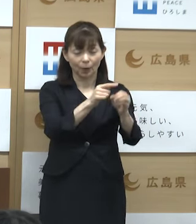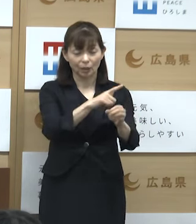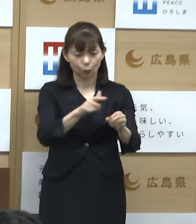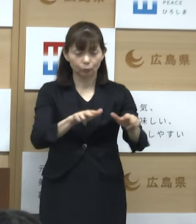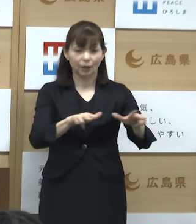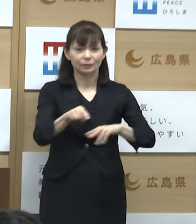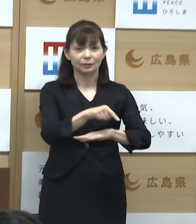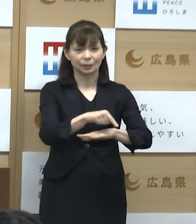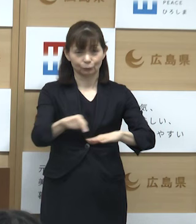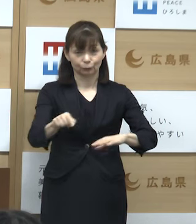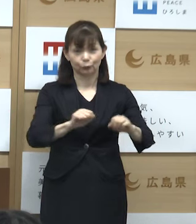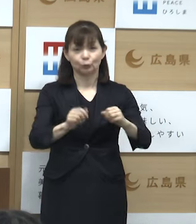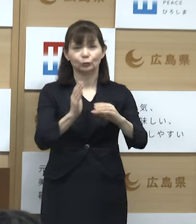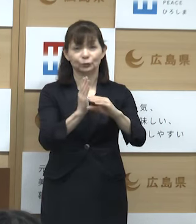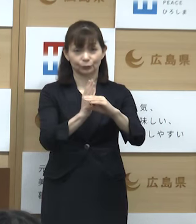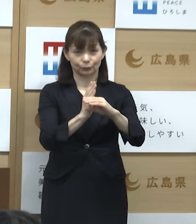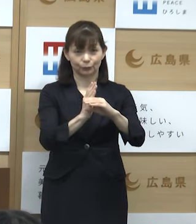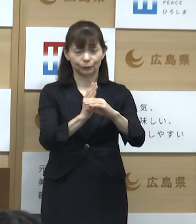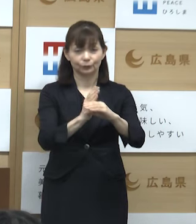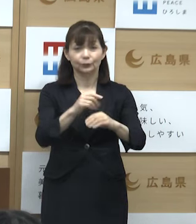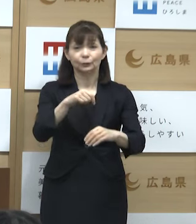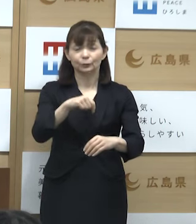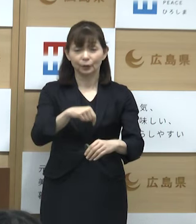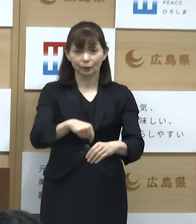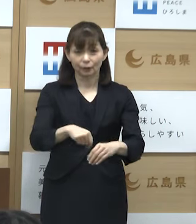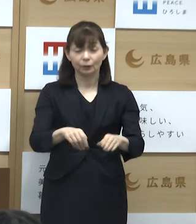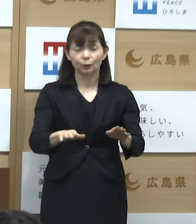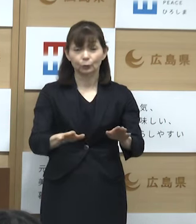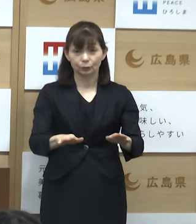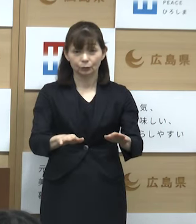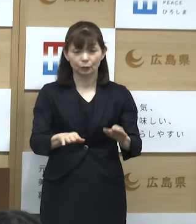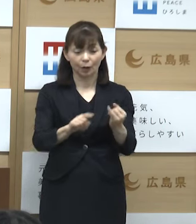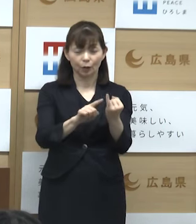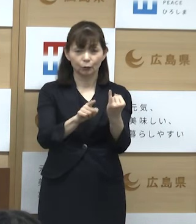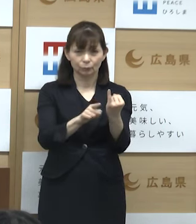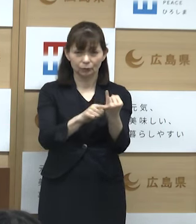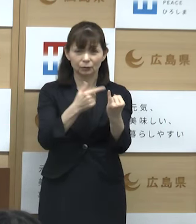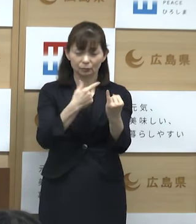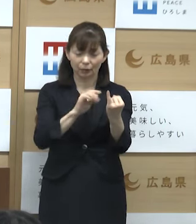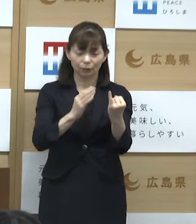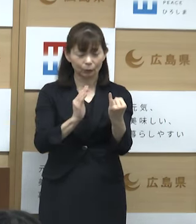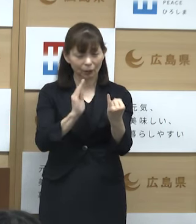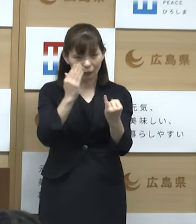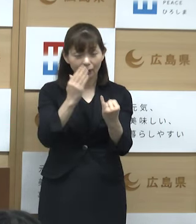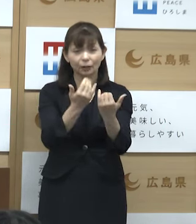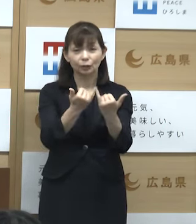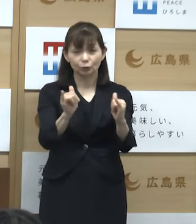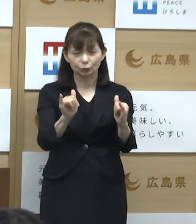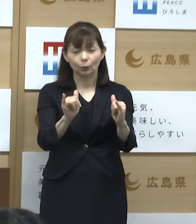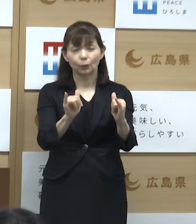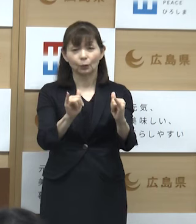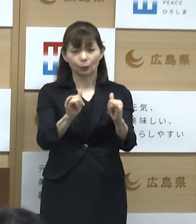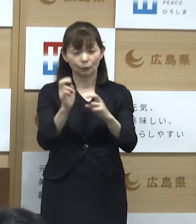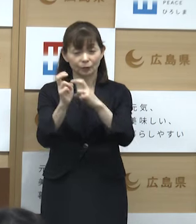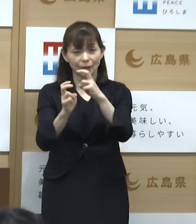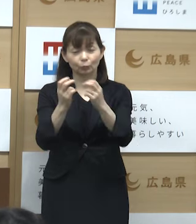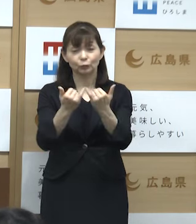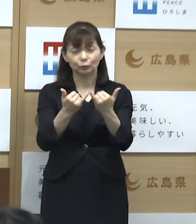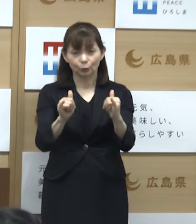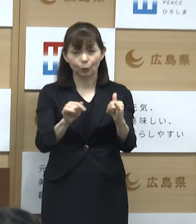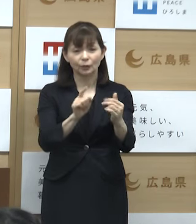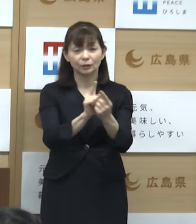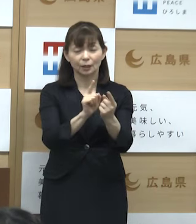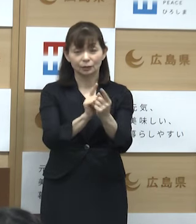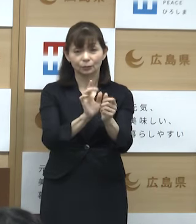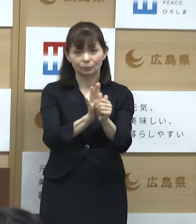でいるところでありまして、そのうち本日は不妊に悩む方への支援についてご紹介をいたします。